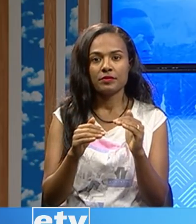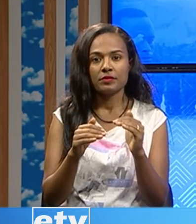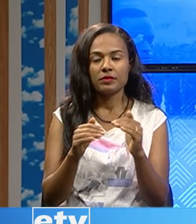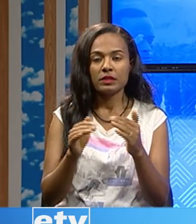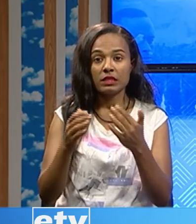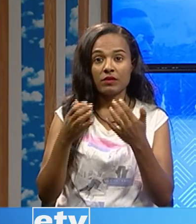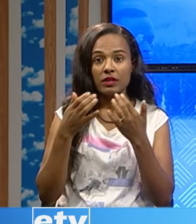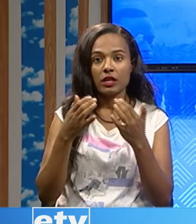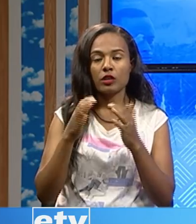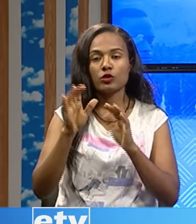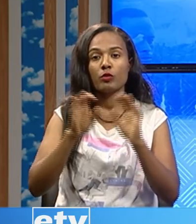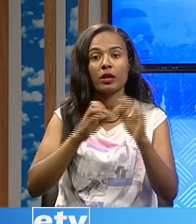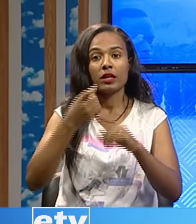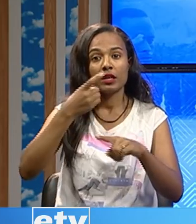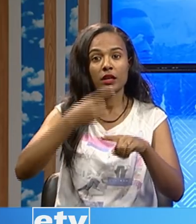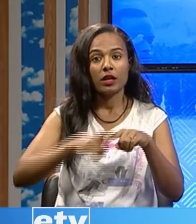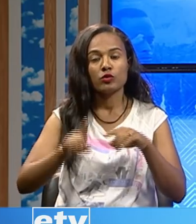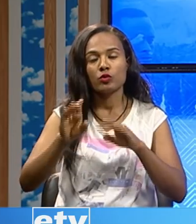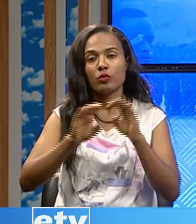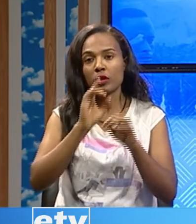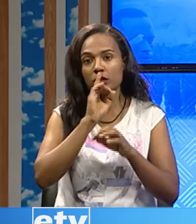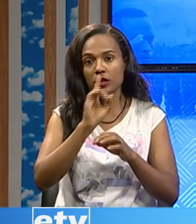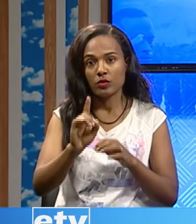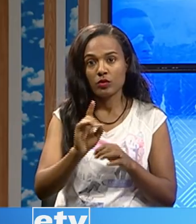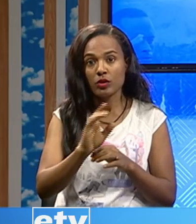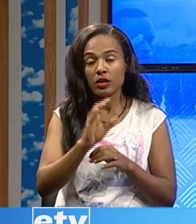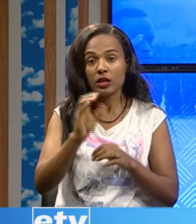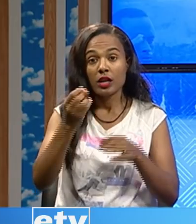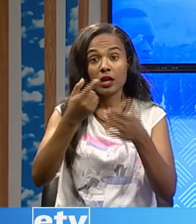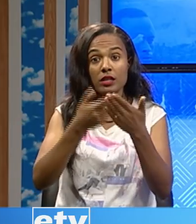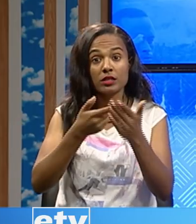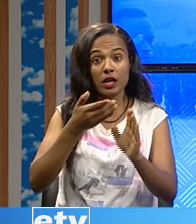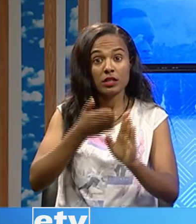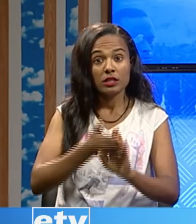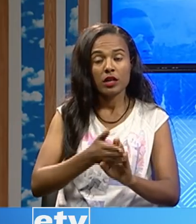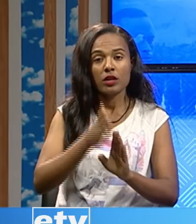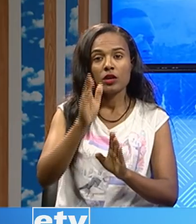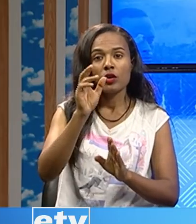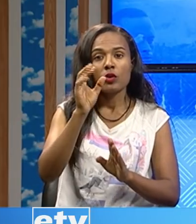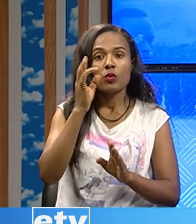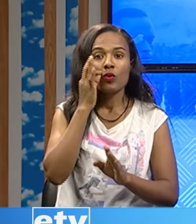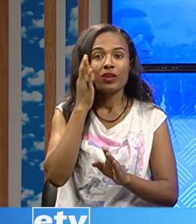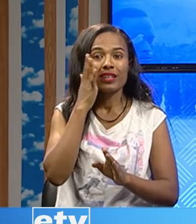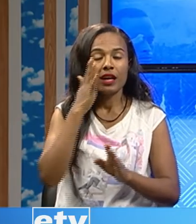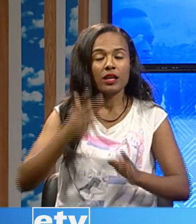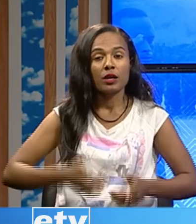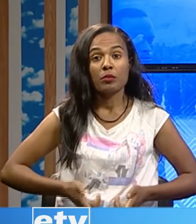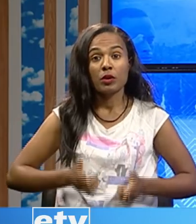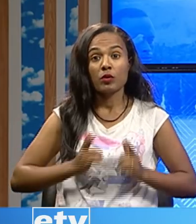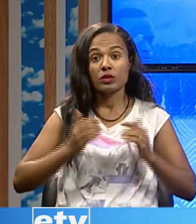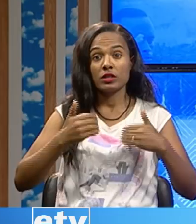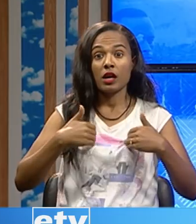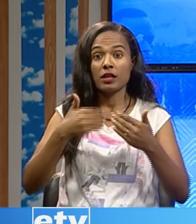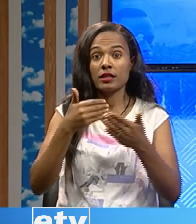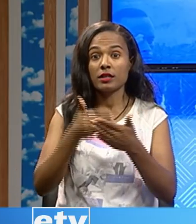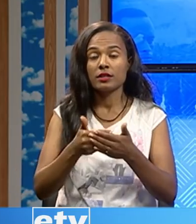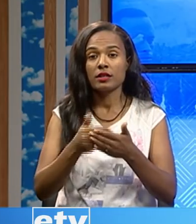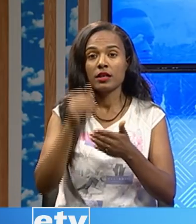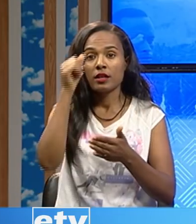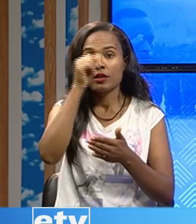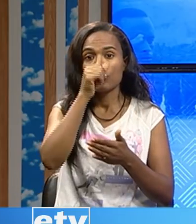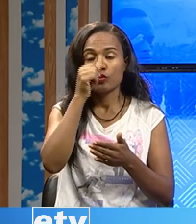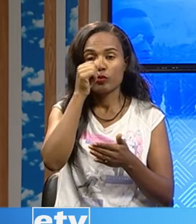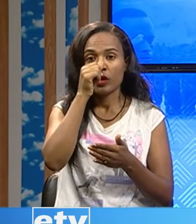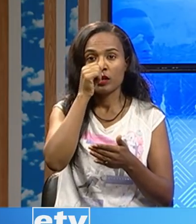ያሻቸው ማድረግ እንዳይችሉ ማድረግ ነው። እና ከስጋት እንደና አንጻር ወያኔ በህይወት ስካለ ድረስ